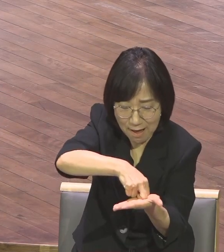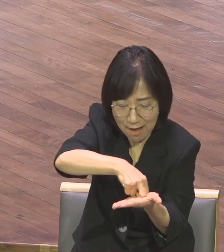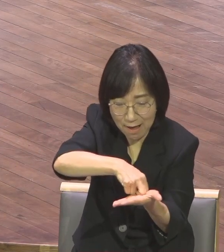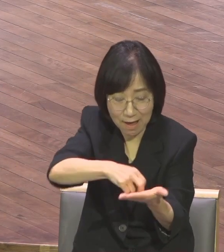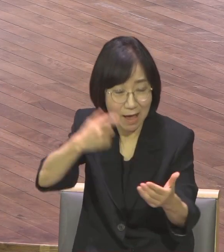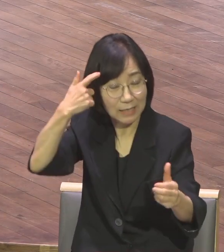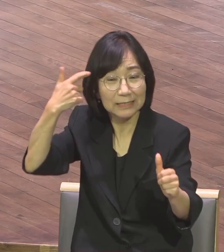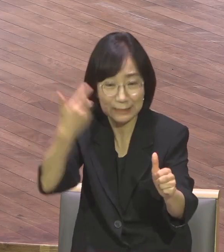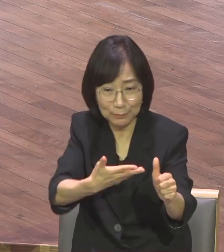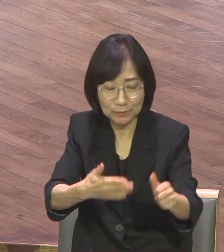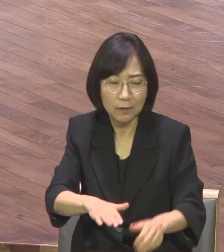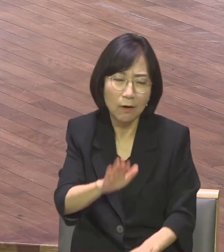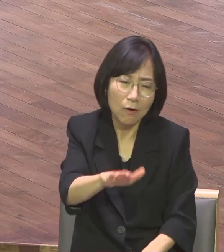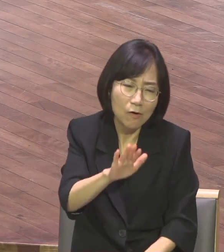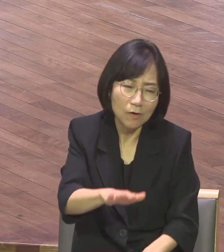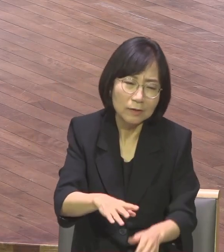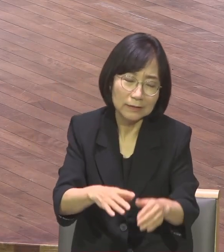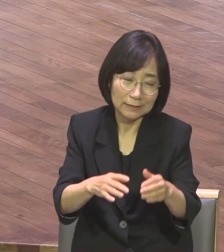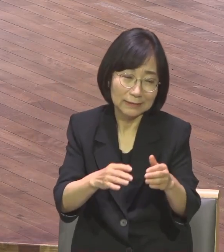질문했습니다. 선생님, 내가